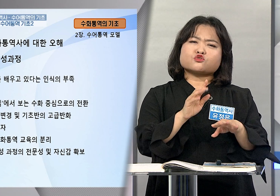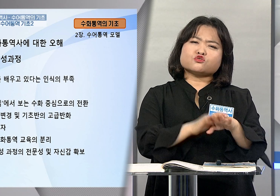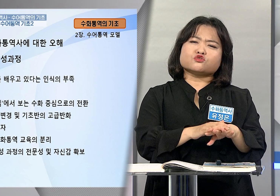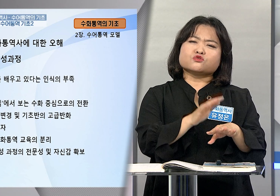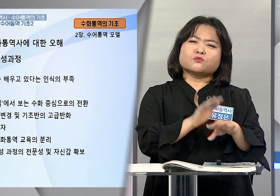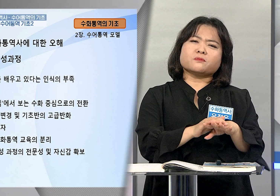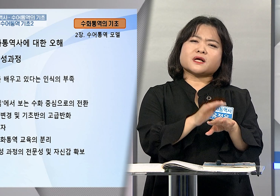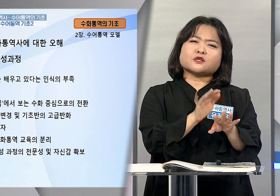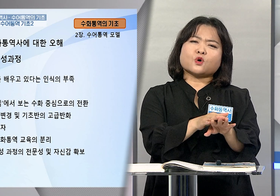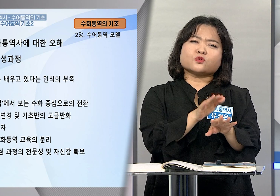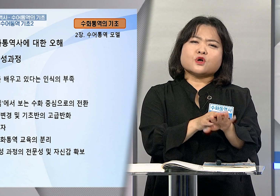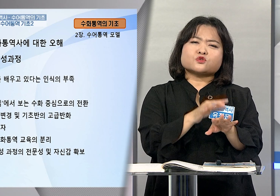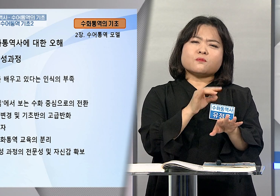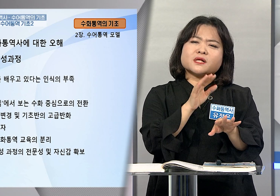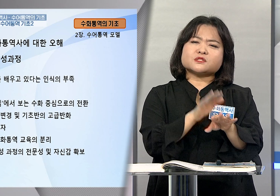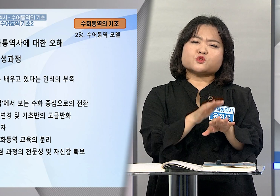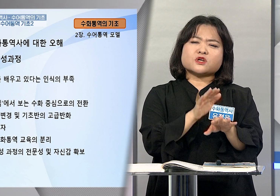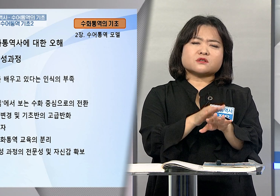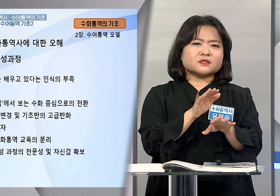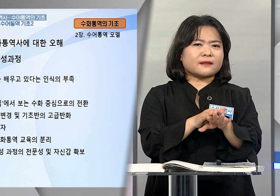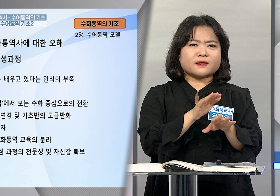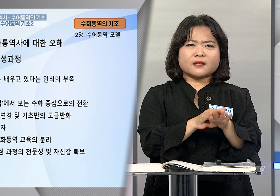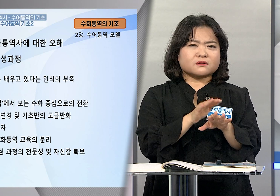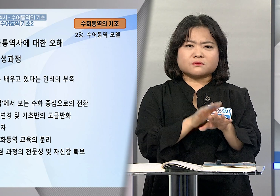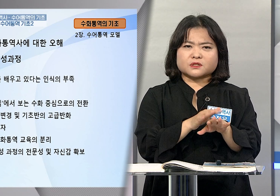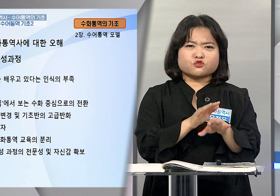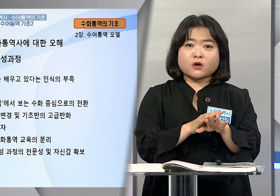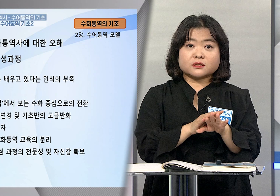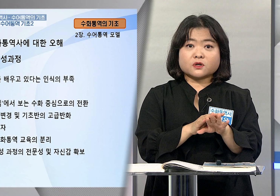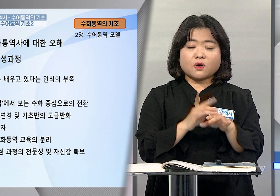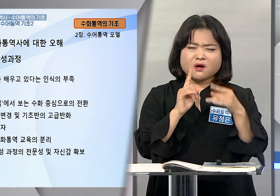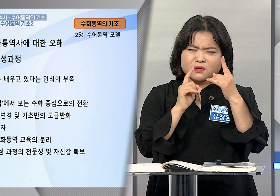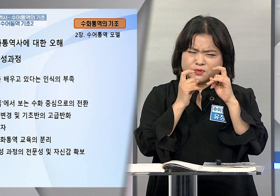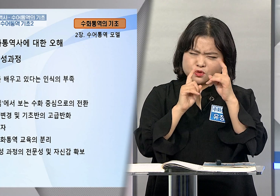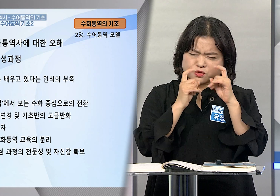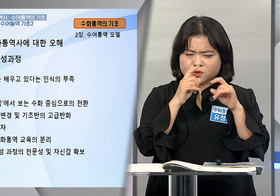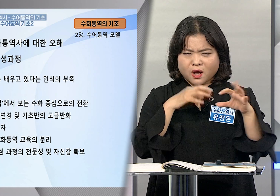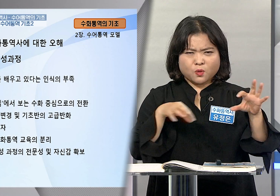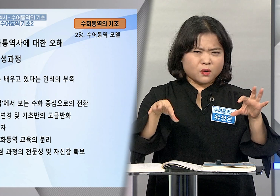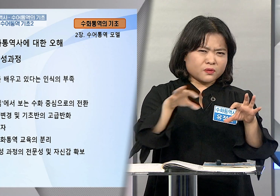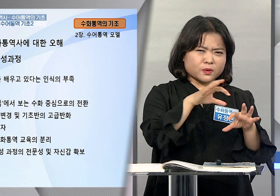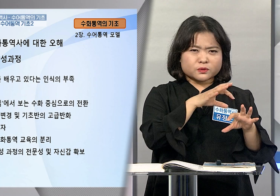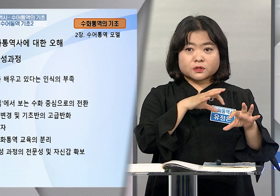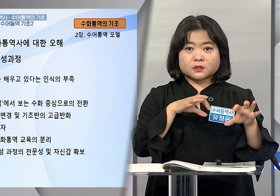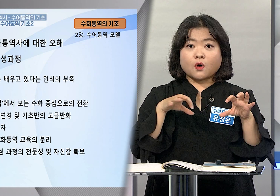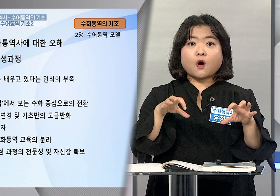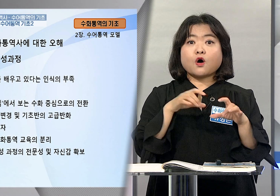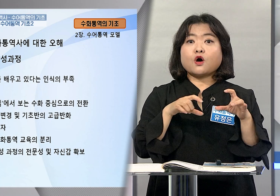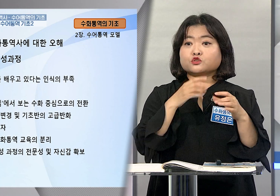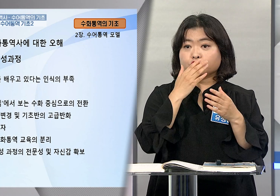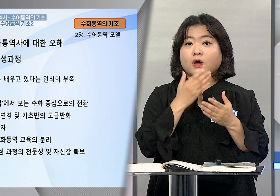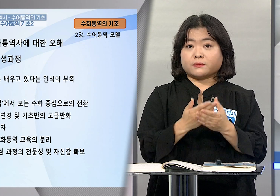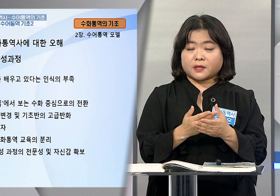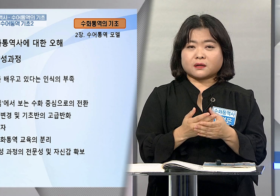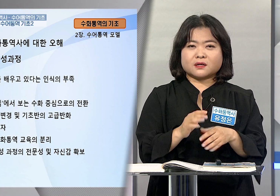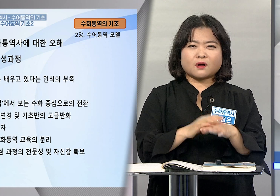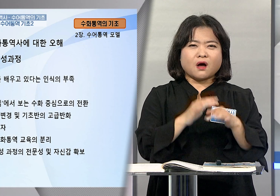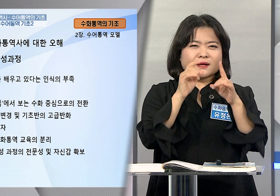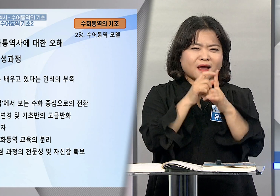수, 뭡니까? 손만 집중해서는 안 된다는 겁니다. 수화는요, 비수지와 공간 활용들이 더 중요합니다. 그래서